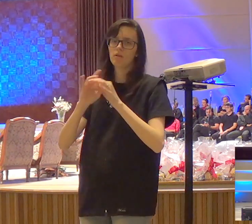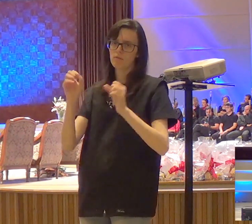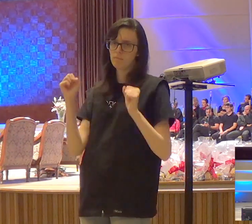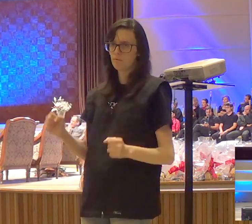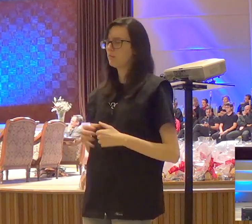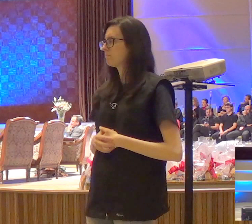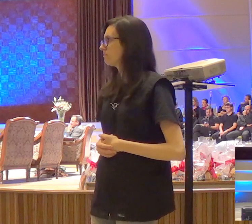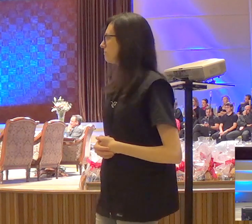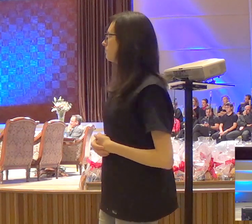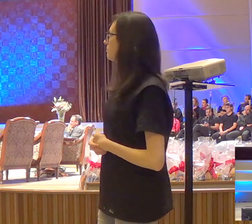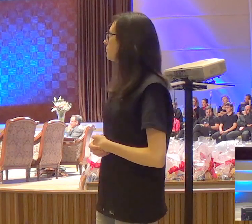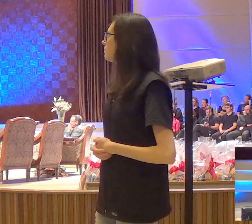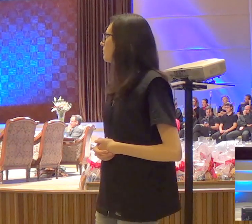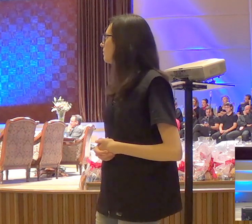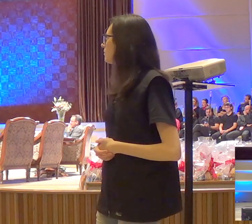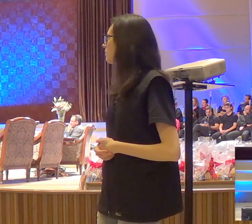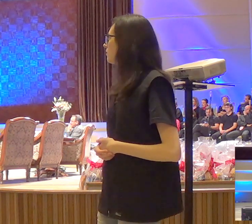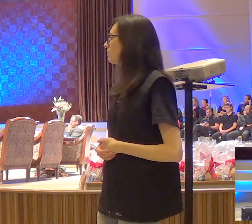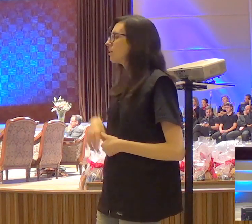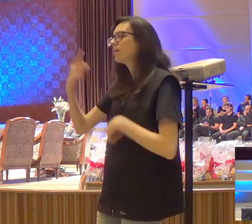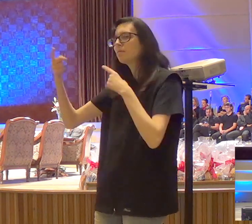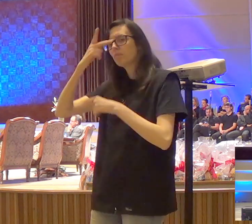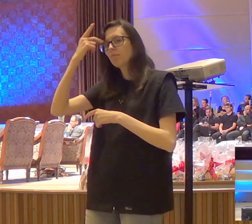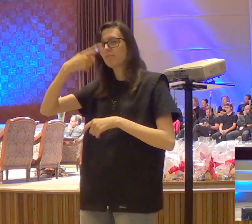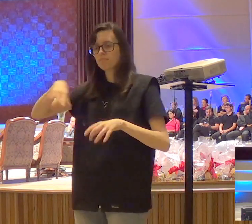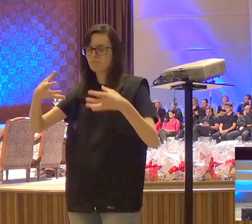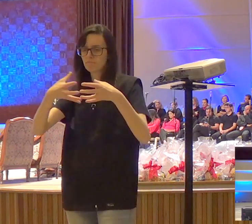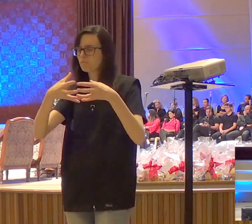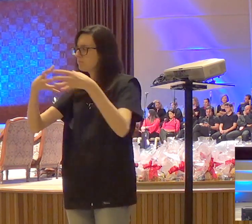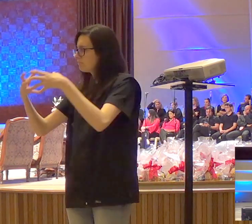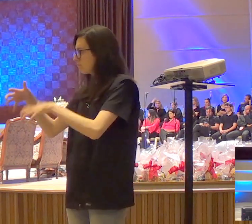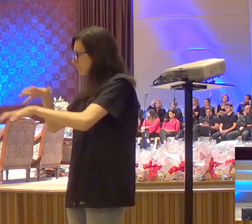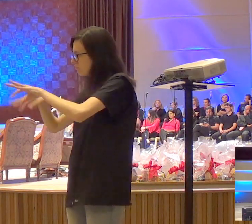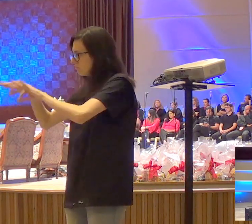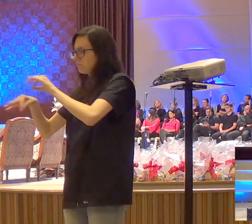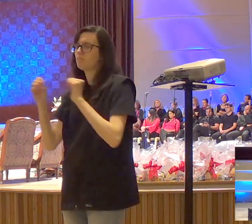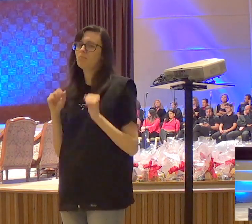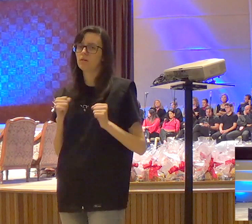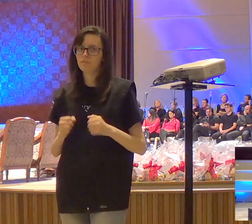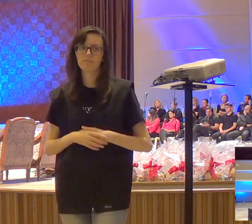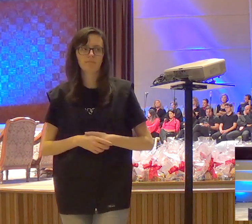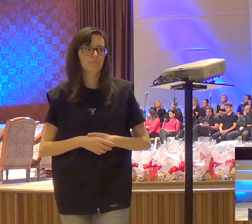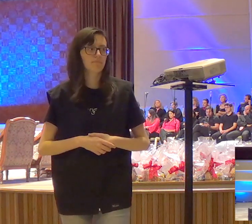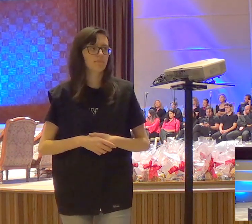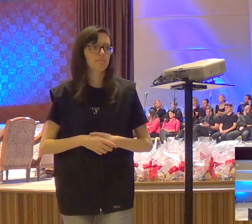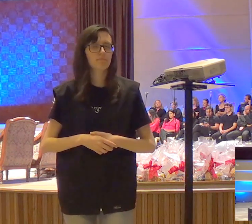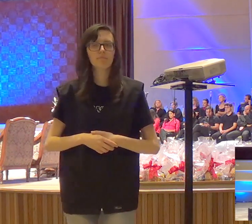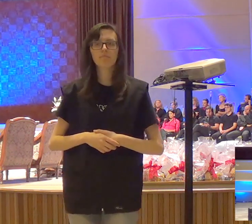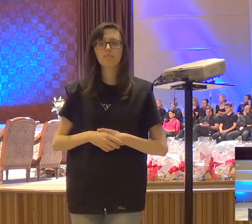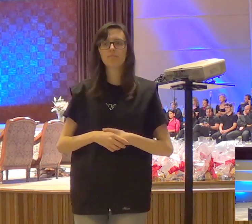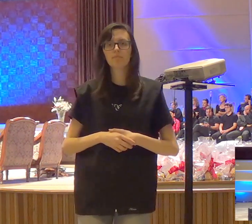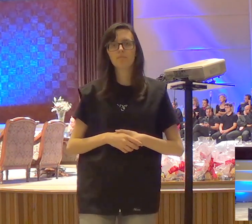follow up with you. E o pessoal aqui do sistema carcerário vai estar junto com você. So as you fill it